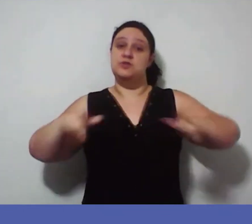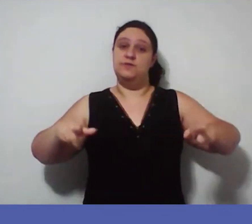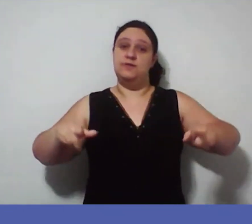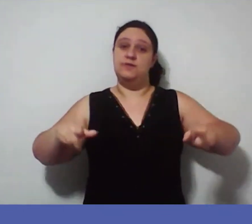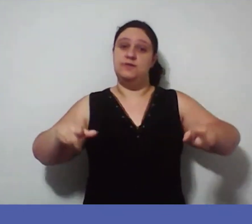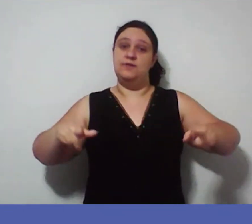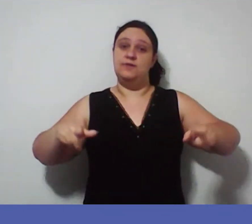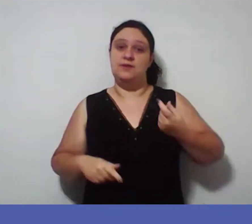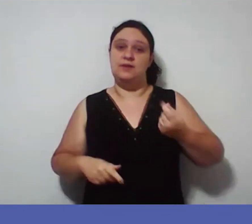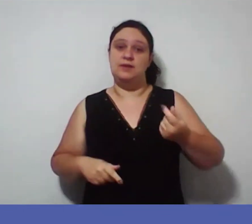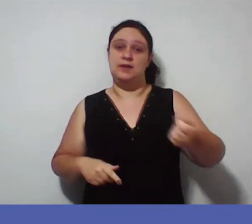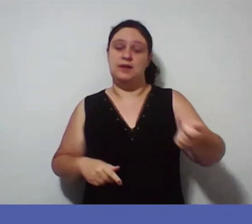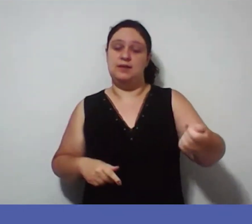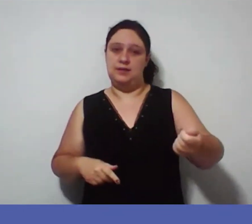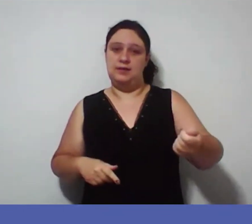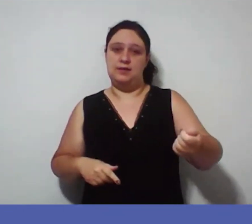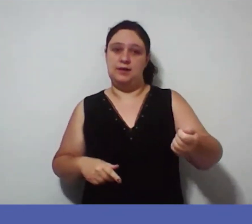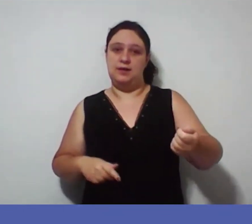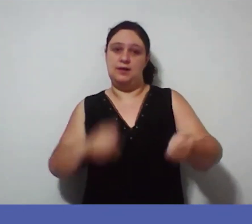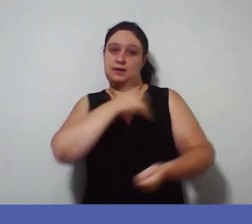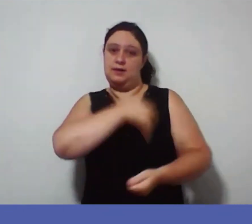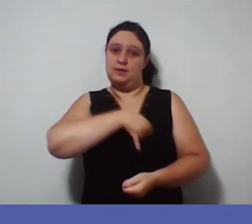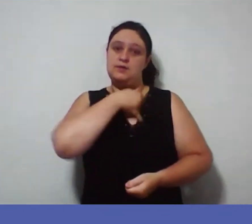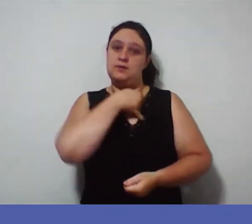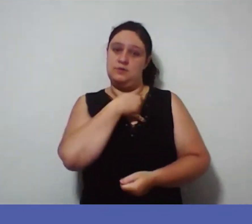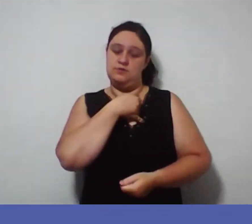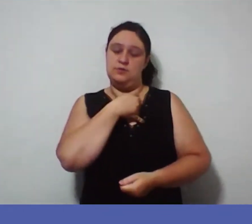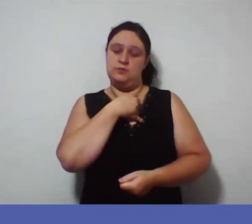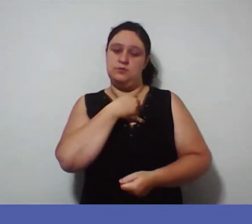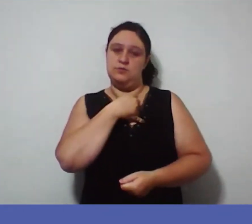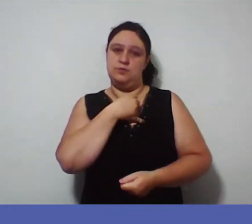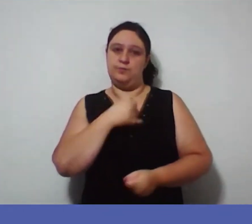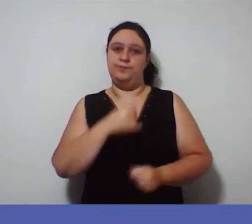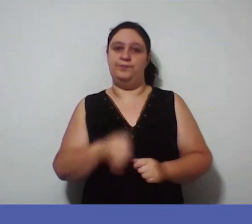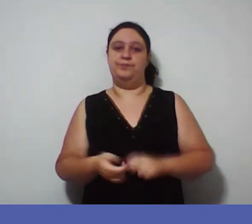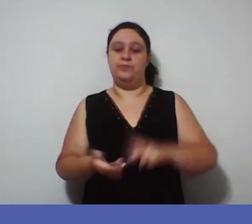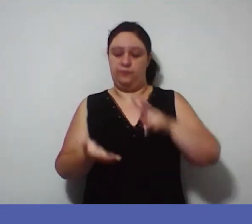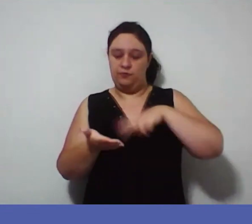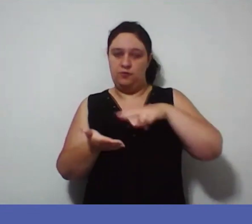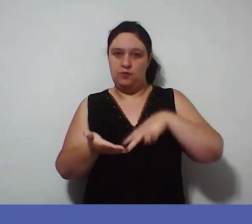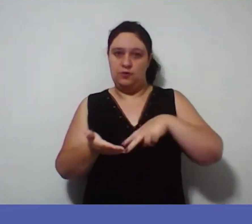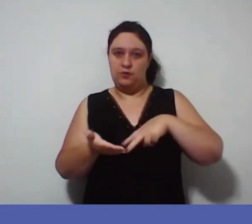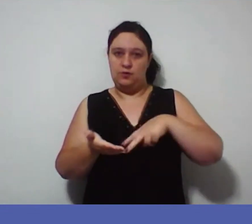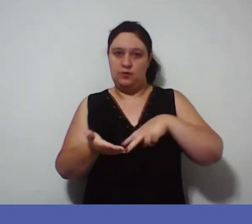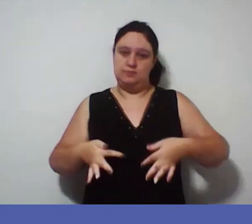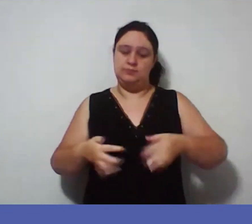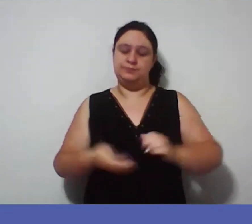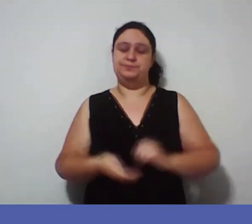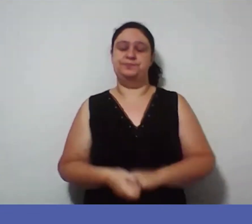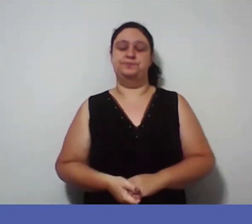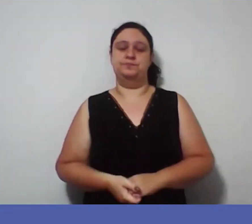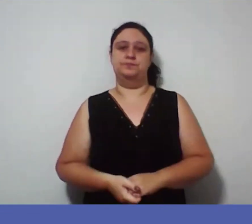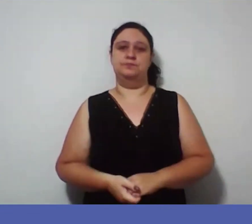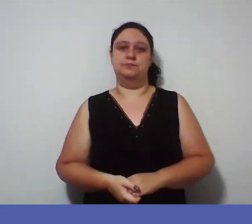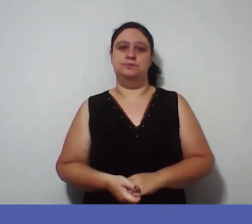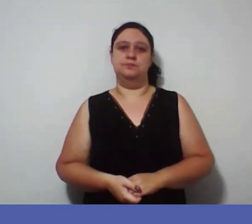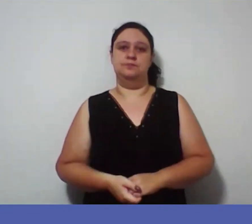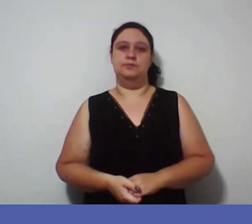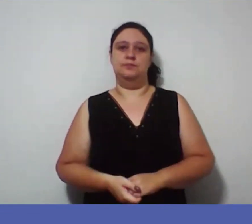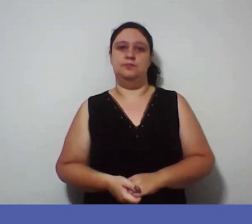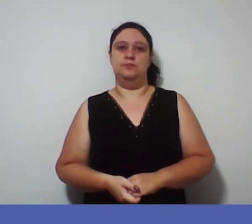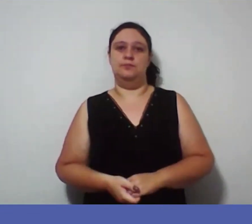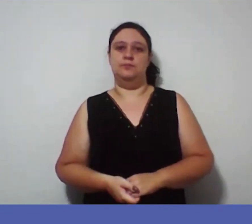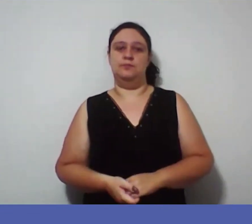no Evangelho de João. Eu vou ler uma nota de rodapé da versão Restauração. Ter vida eterna no Evangelho